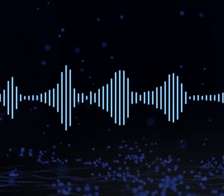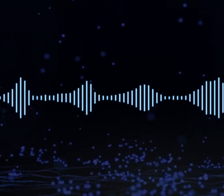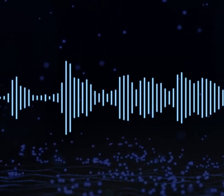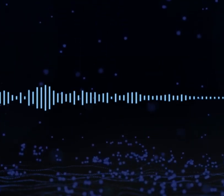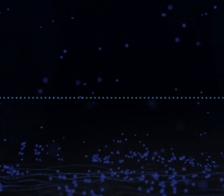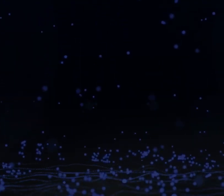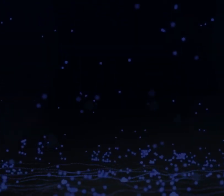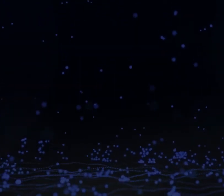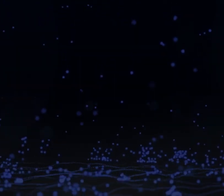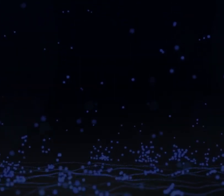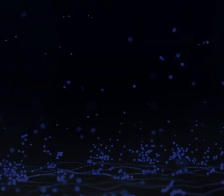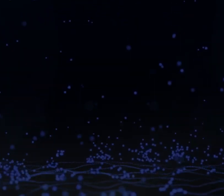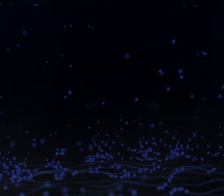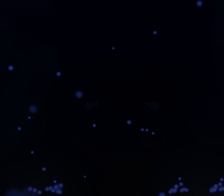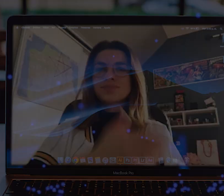parle de sa surdité.